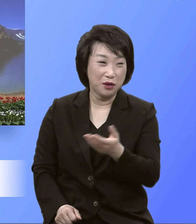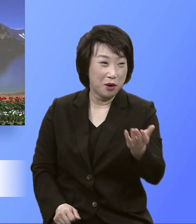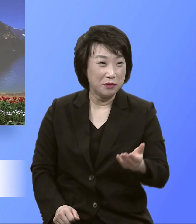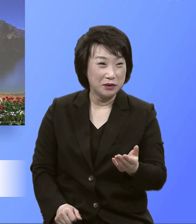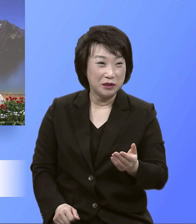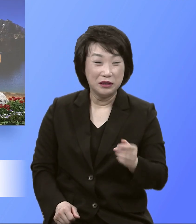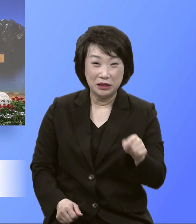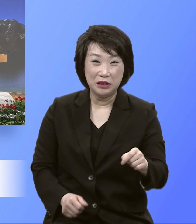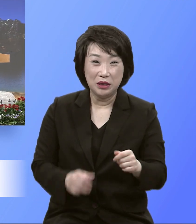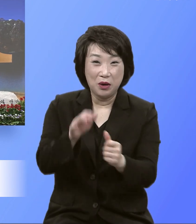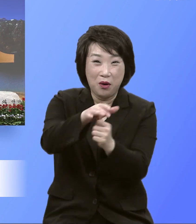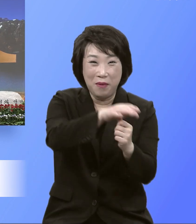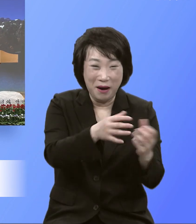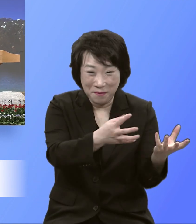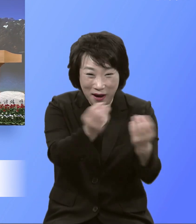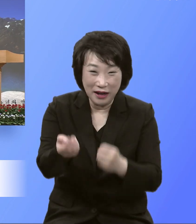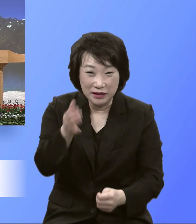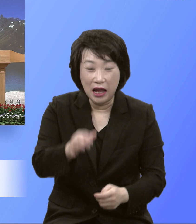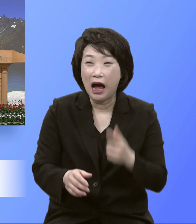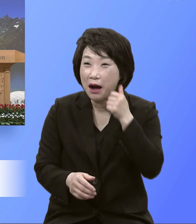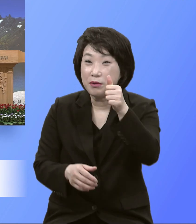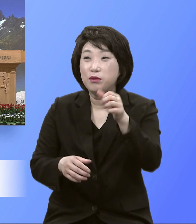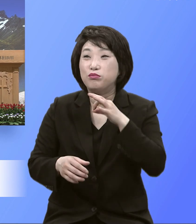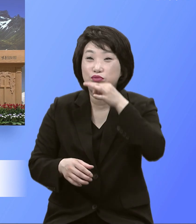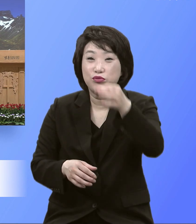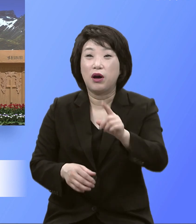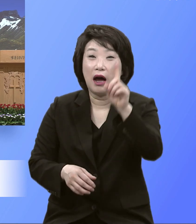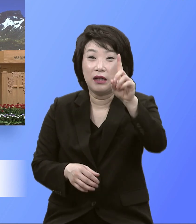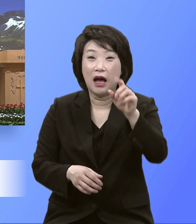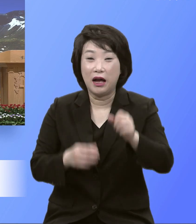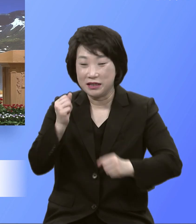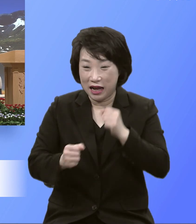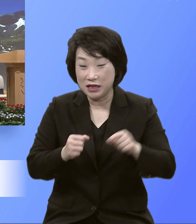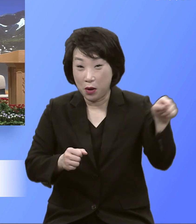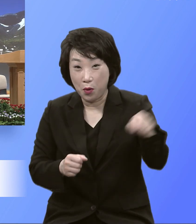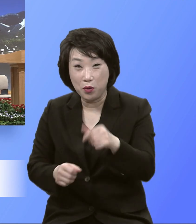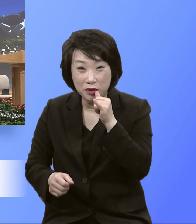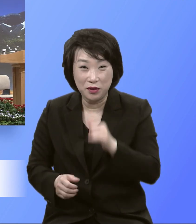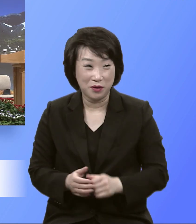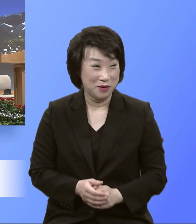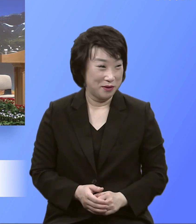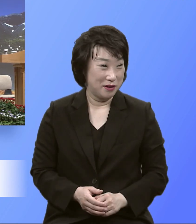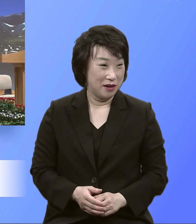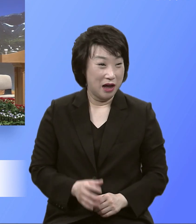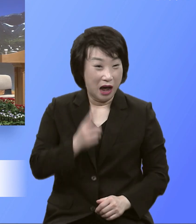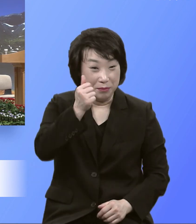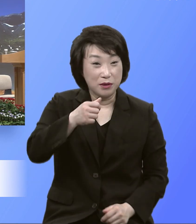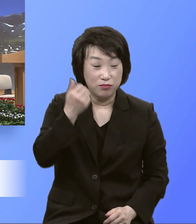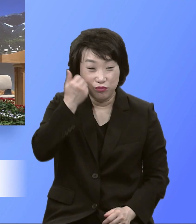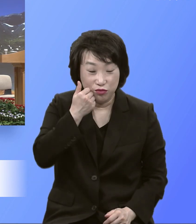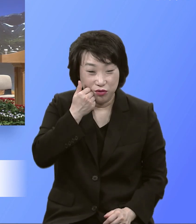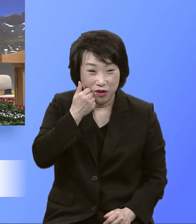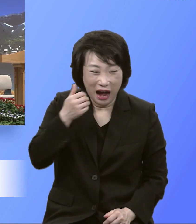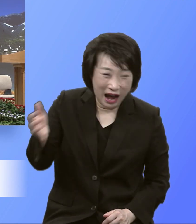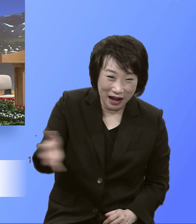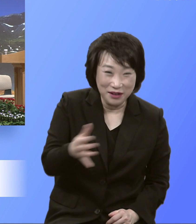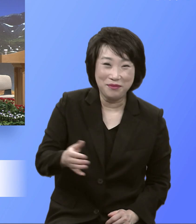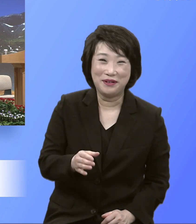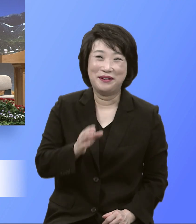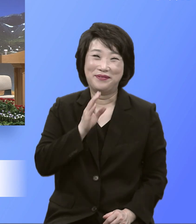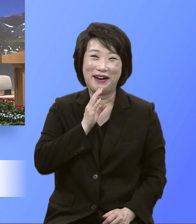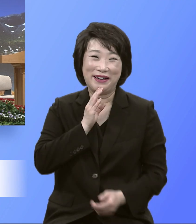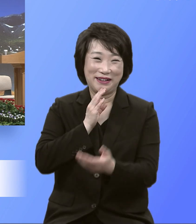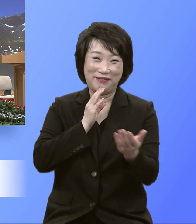한 사람만 아버지라고 부르고 쫓아와? 아무도 나보고 아버지라고 안 해요. 우리 잘 들어야 돼요.